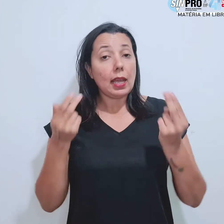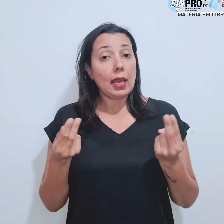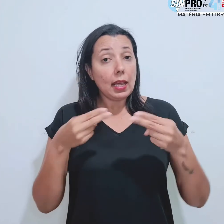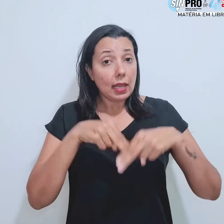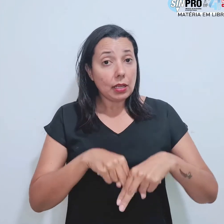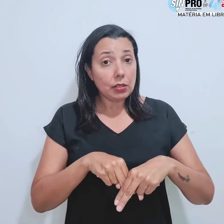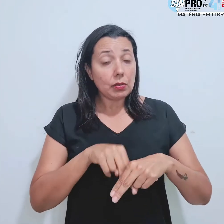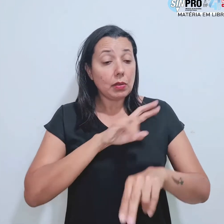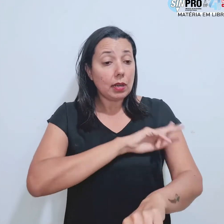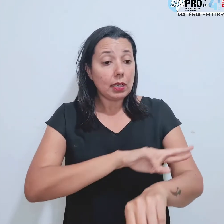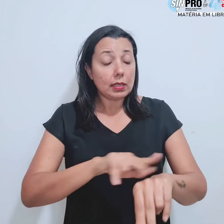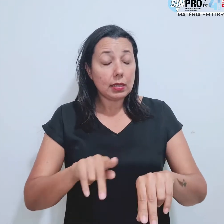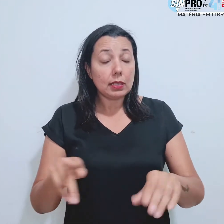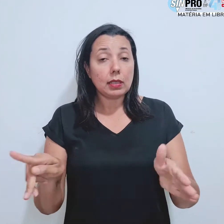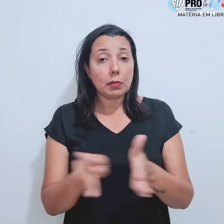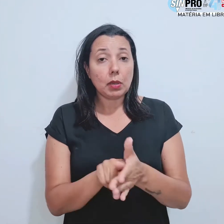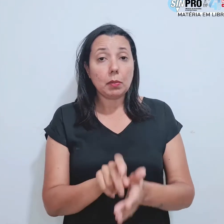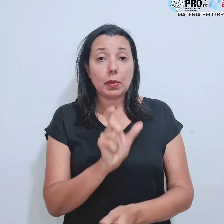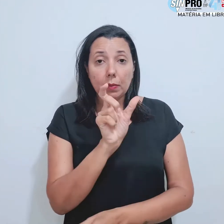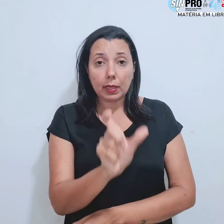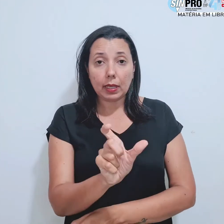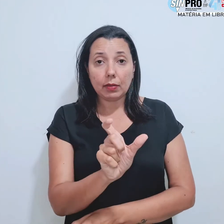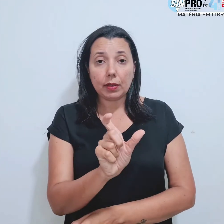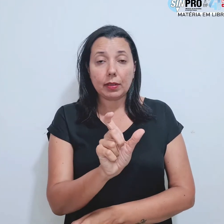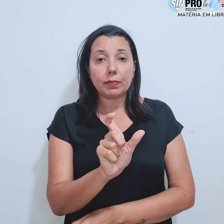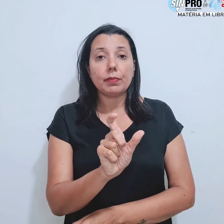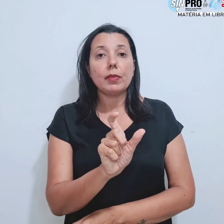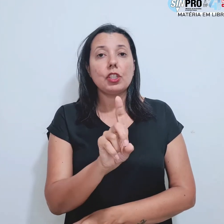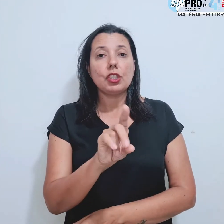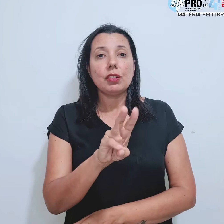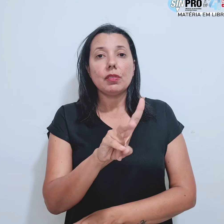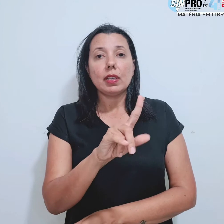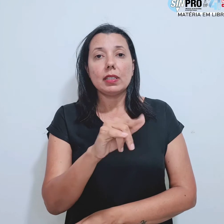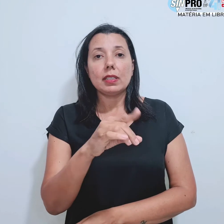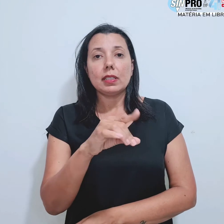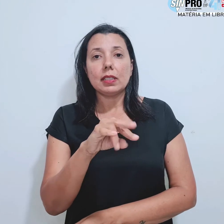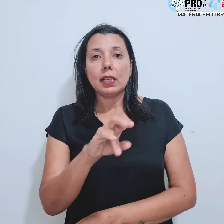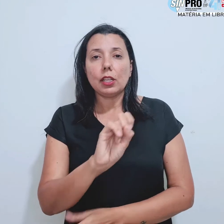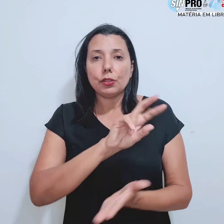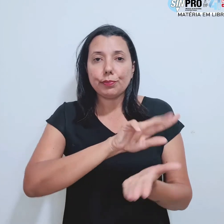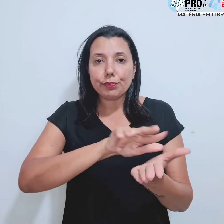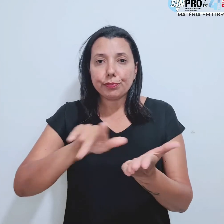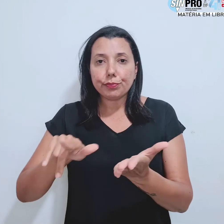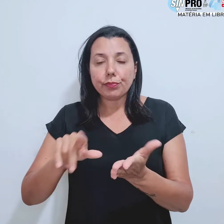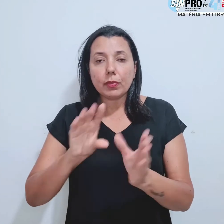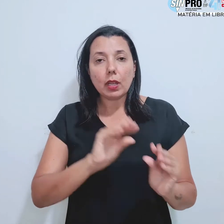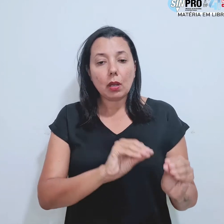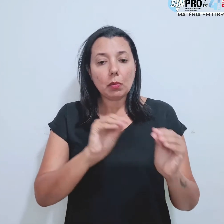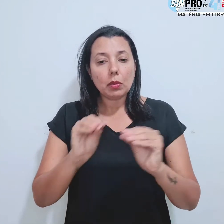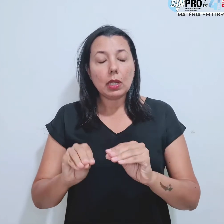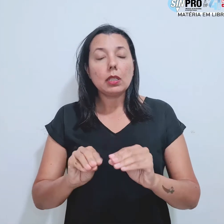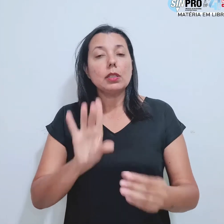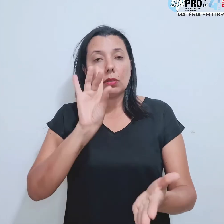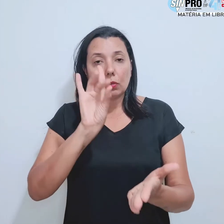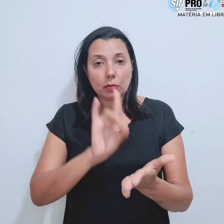étnico-raciais e a própria palavra diversidade. A alteração foi confirmada